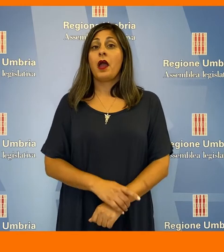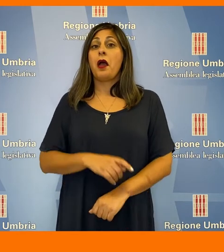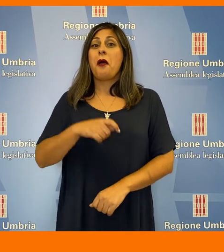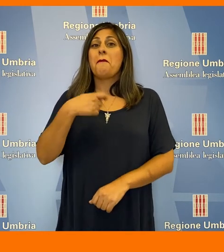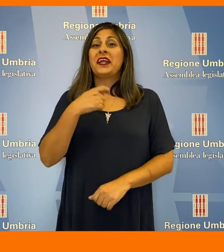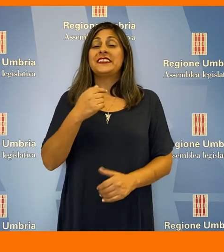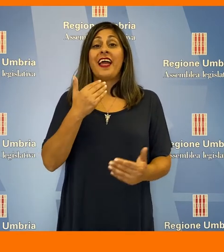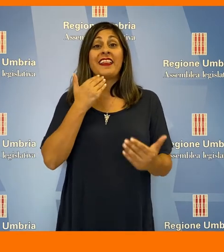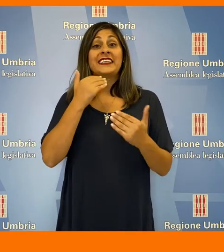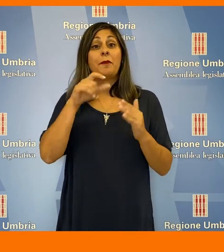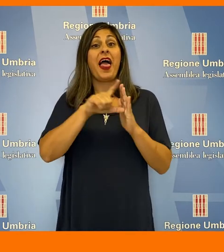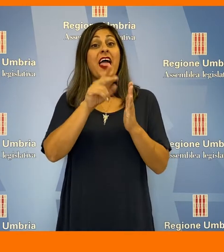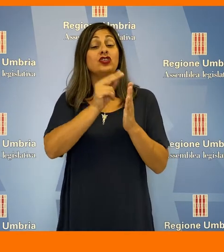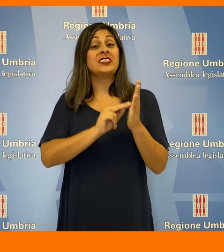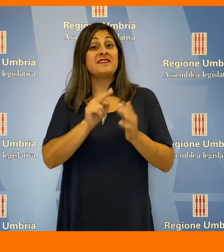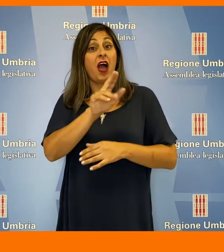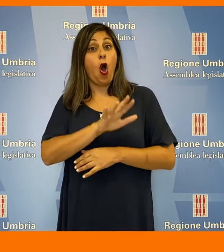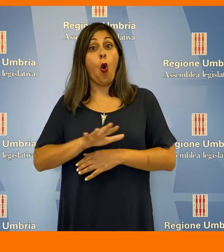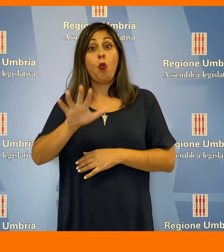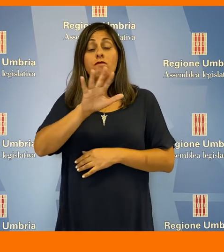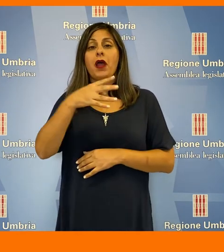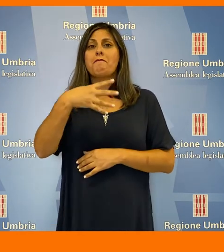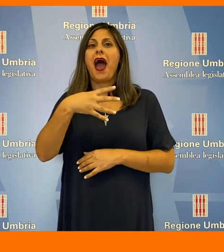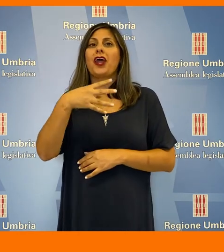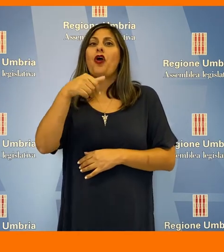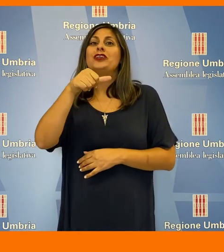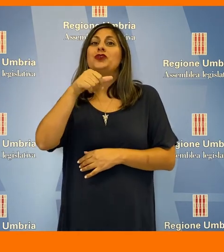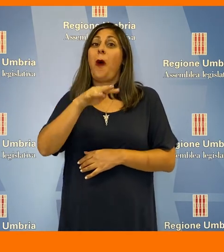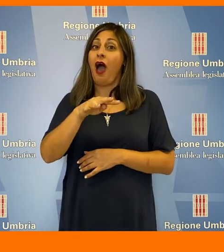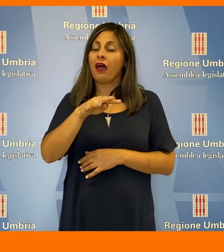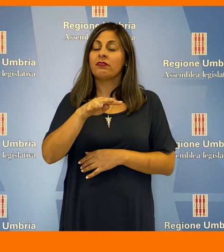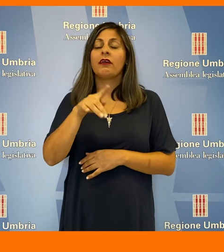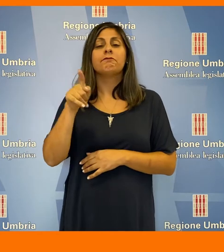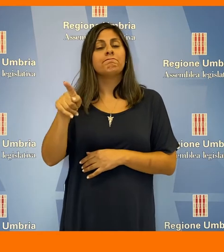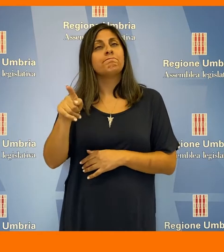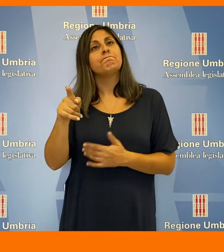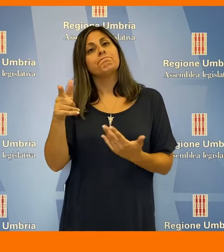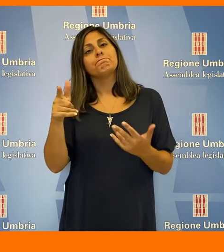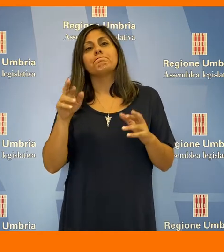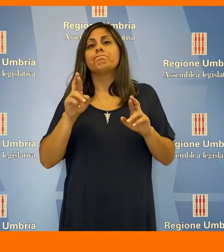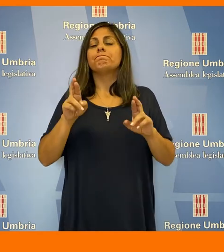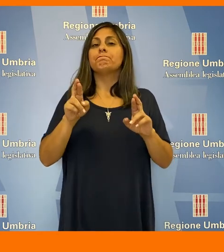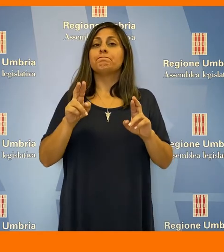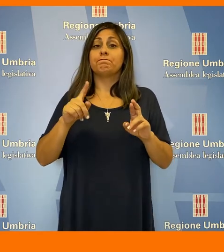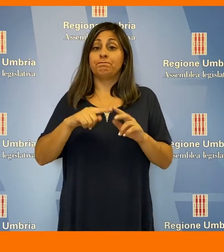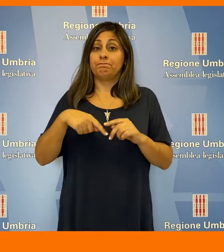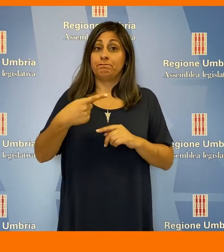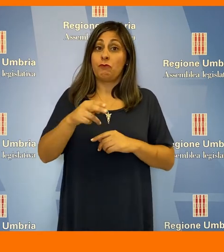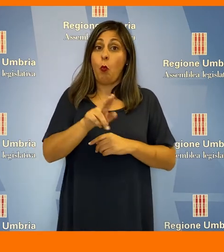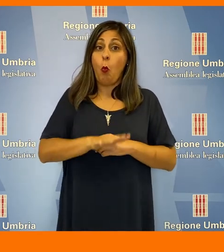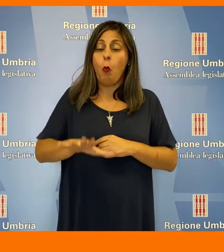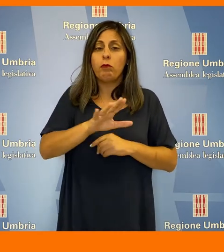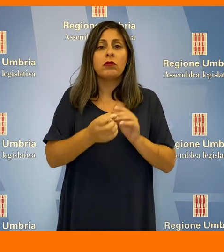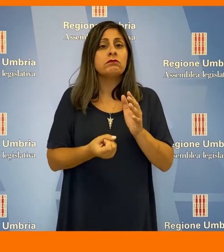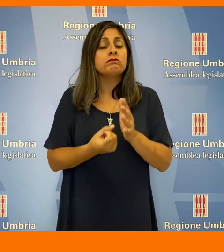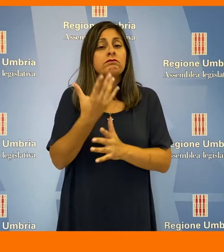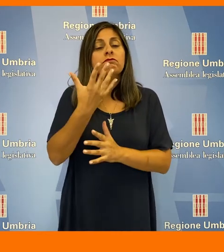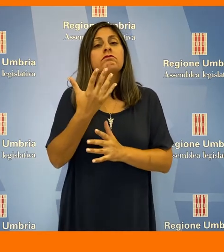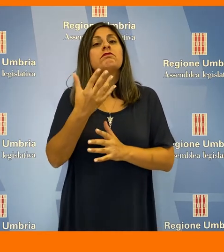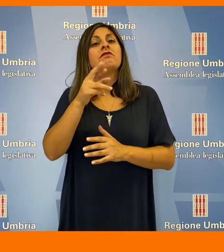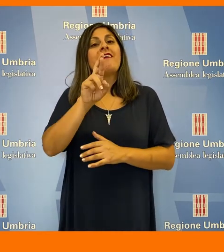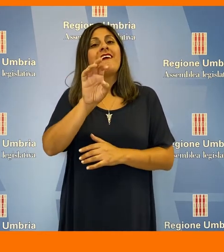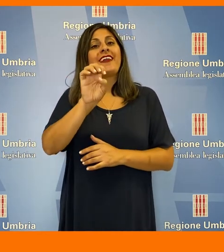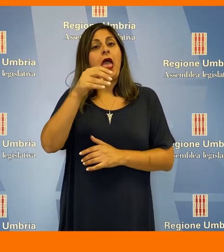Il presidente dell'Assemblea Legislativa dell'Umbria, Marco Squarta, auspica la creazione in Umbria di